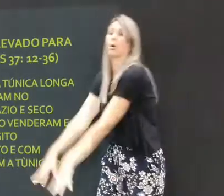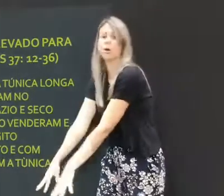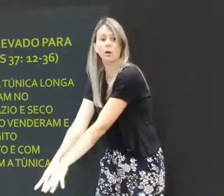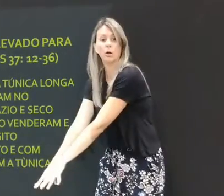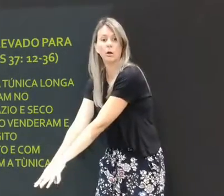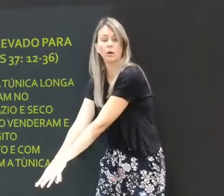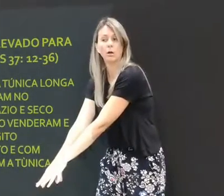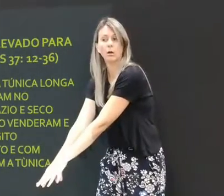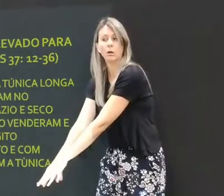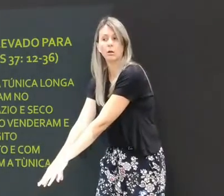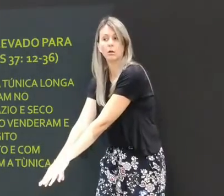dele e jogaram ele no poço.